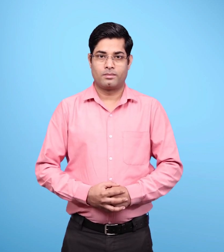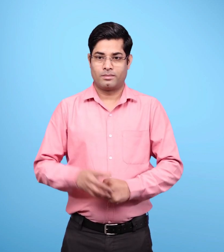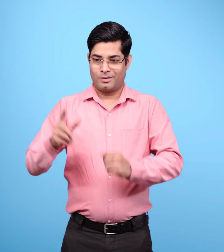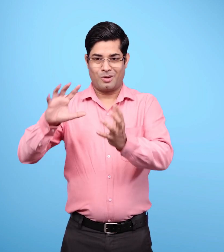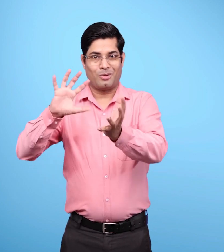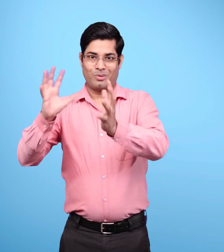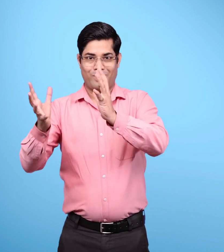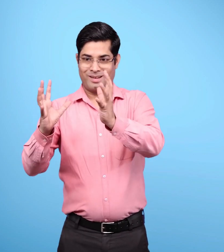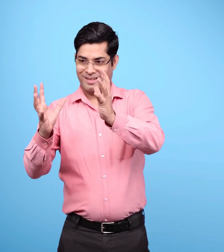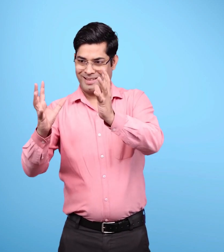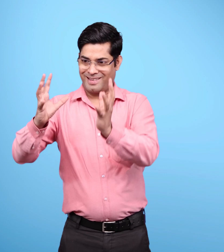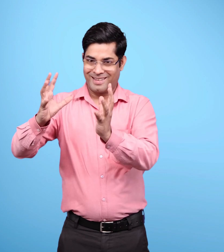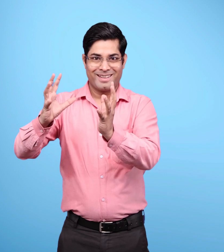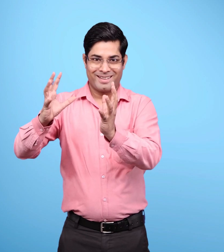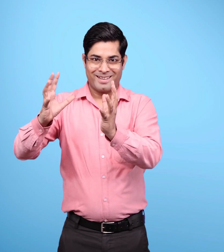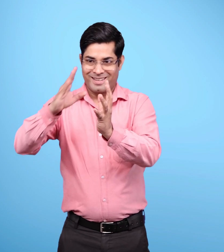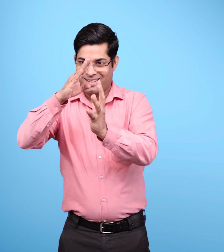प्रिथ्वी के अक्ष का जुकाव कोण क्या है?